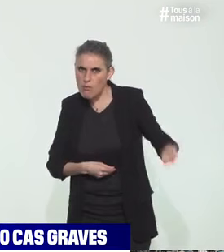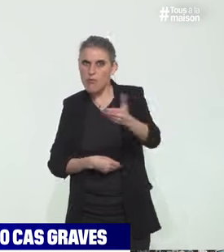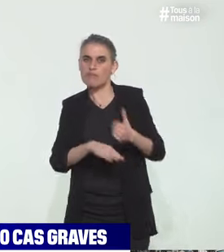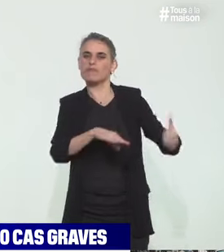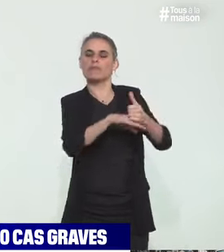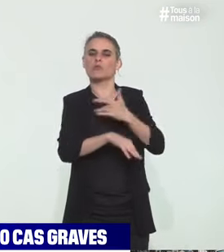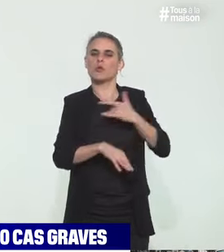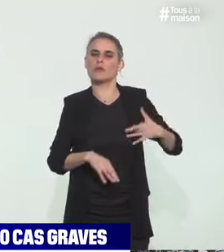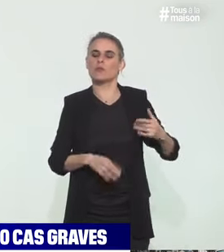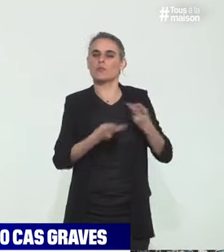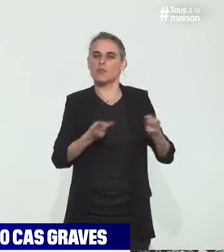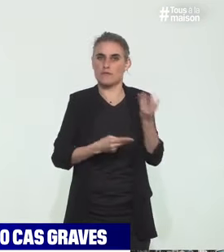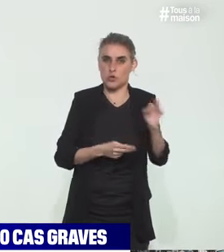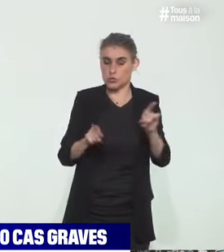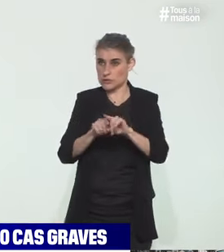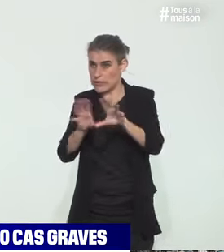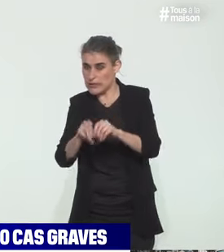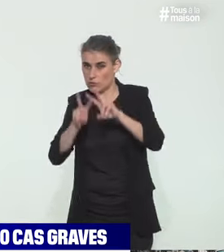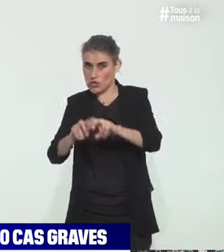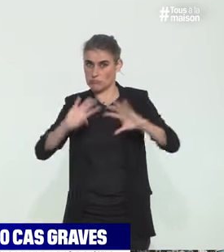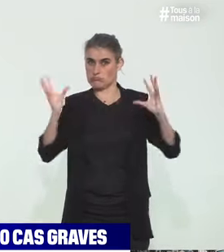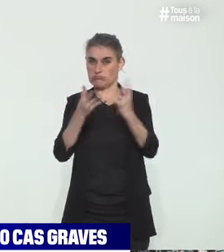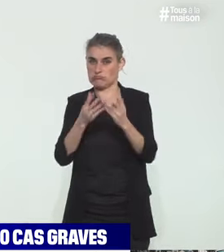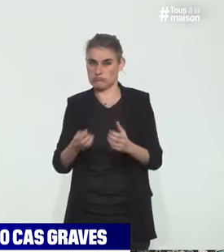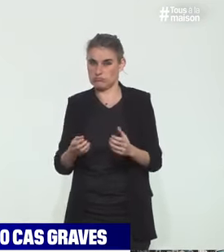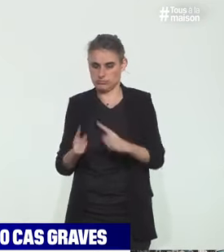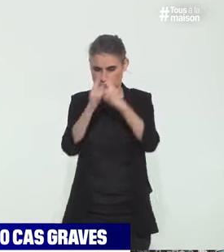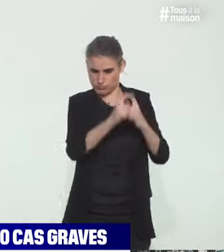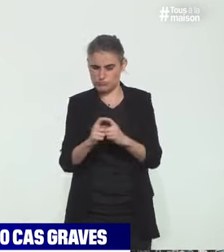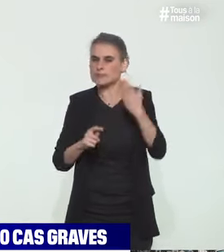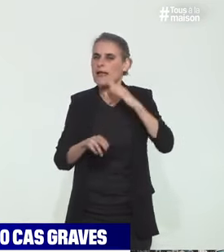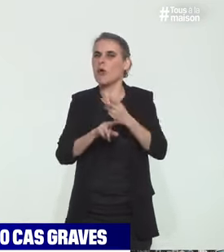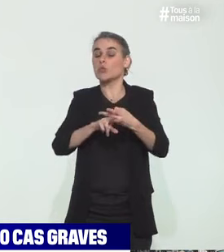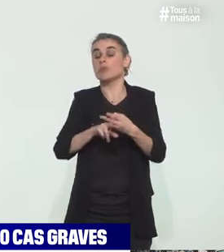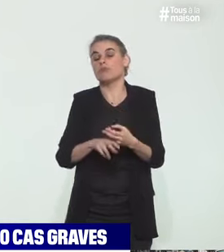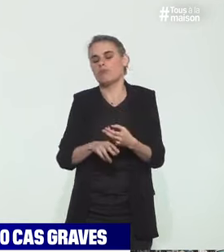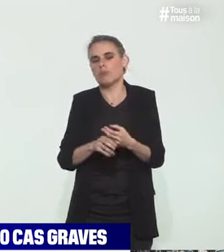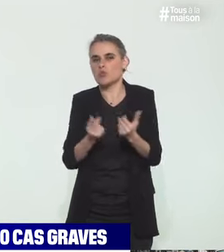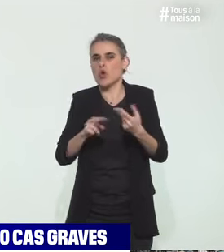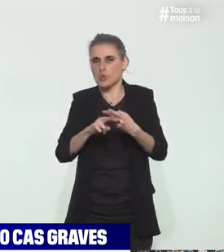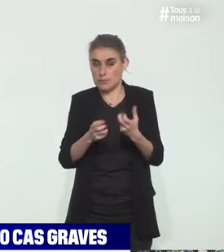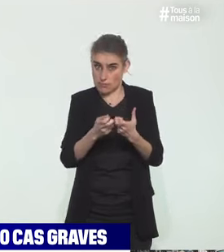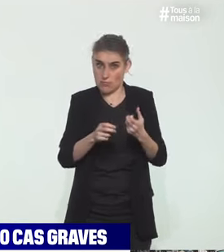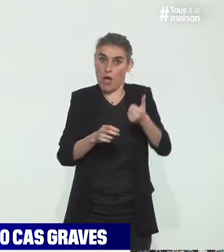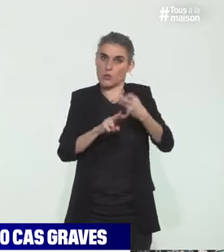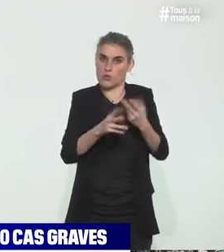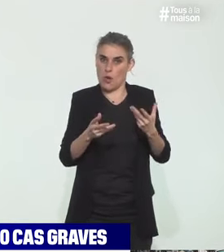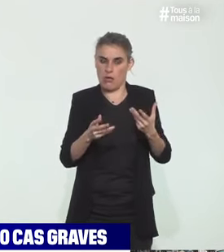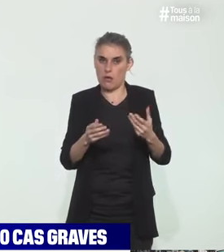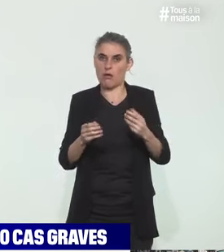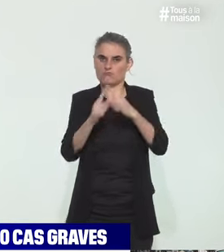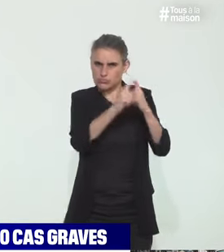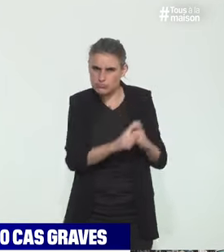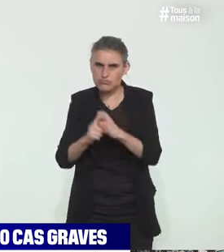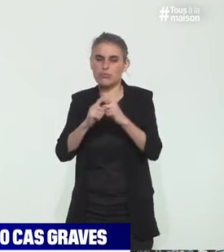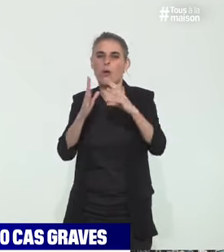mobilisation de toutes nos équipes de recherche. Vous savez que nous avons aussi cet outil, qui est un outil parmi d'autres, des modèles mathématiques. Et